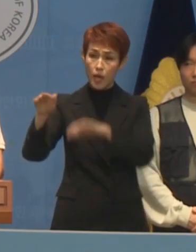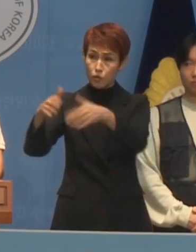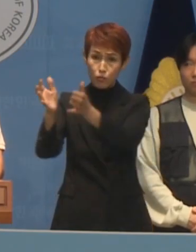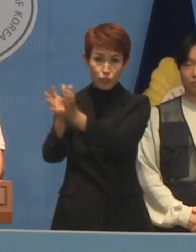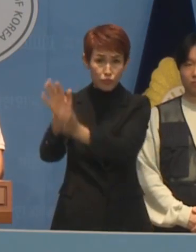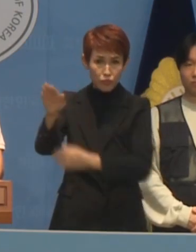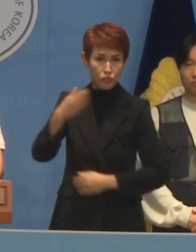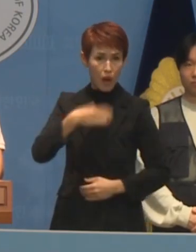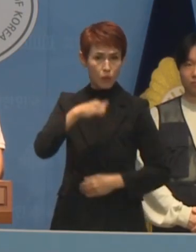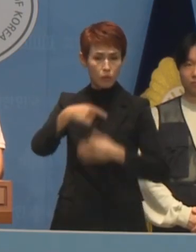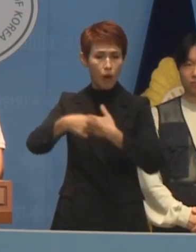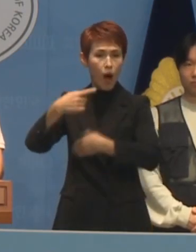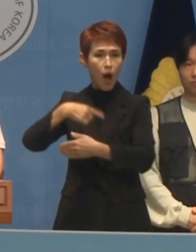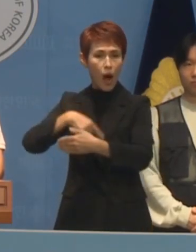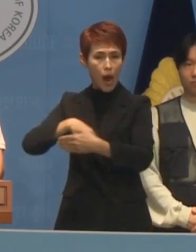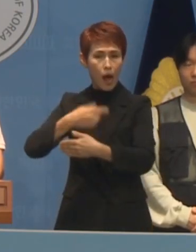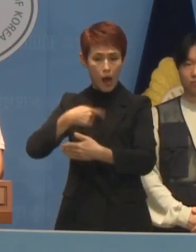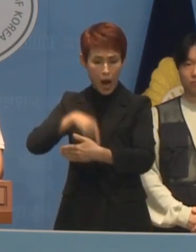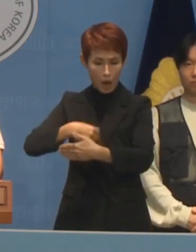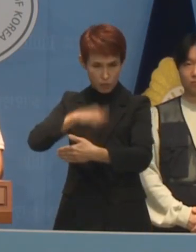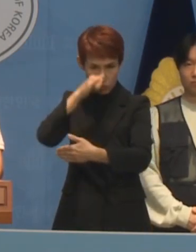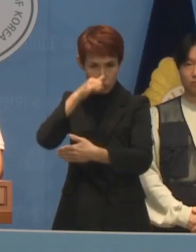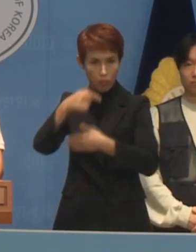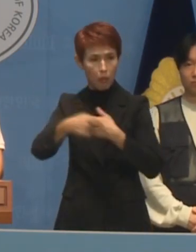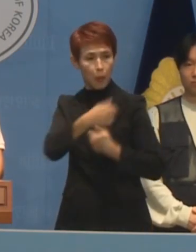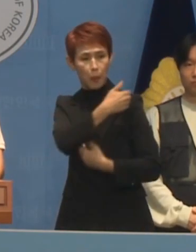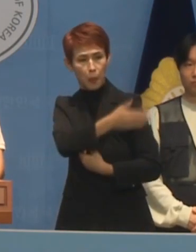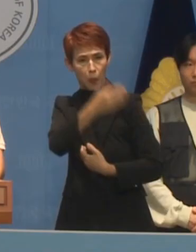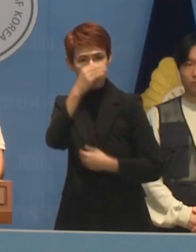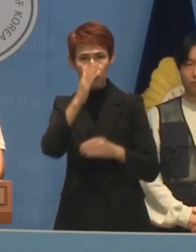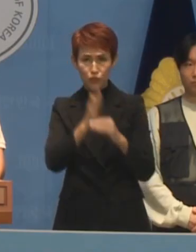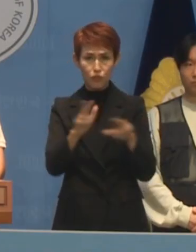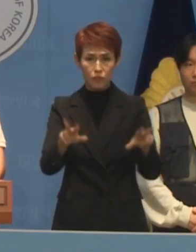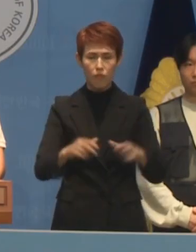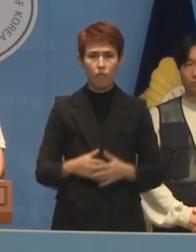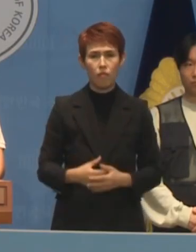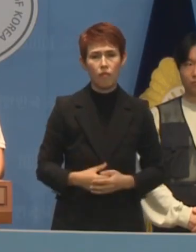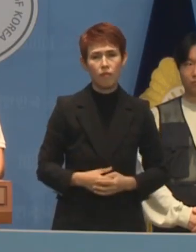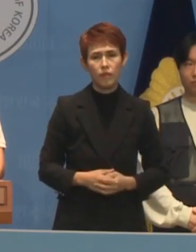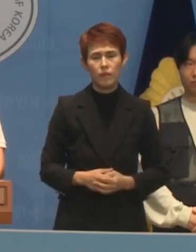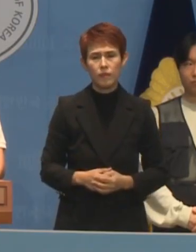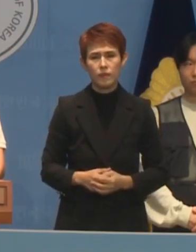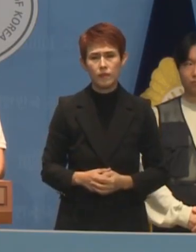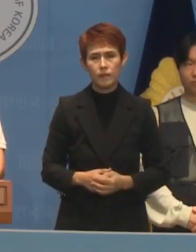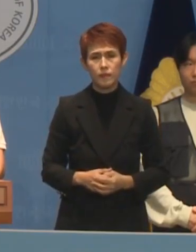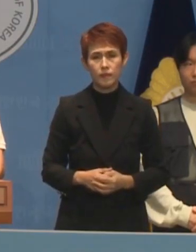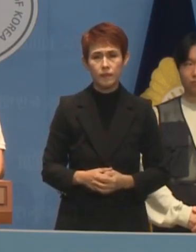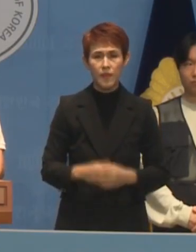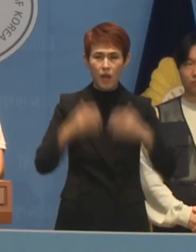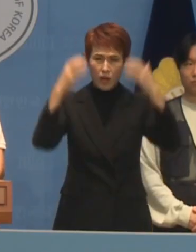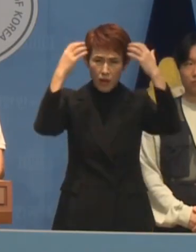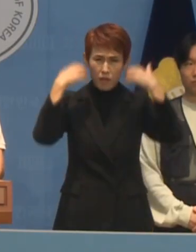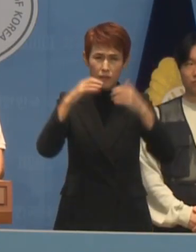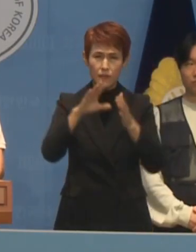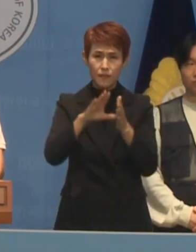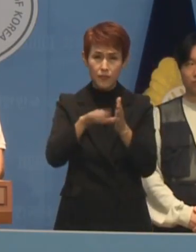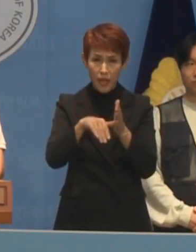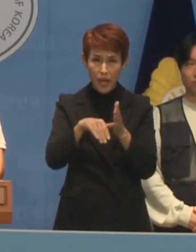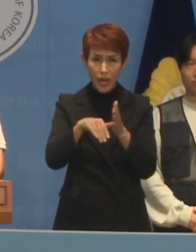이를 알면서도 십수년째 방관하고 있습니다. 특히 매년 여름철만